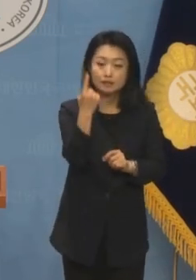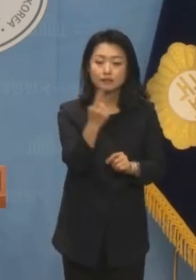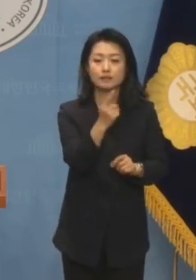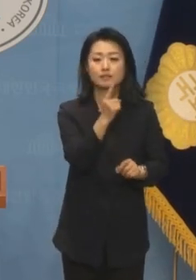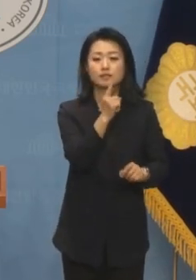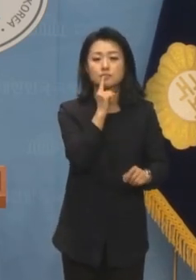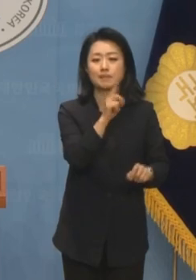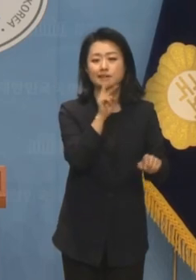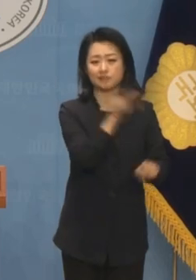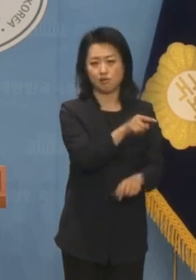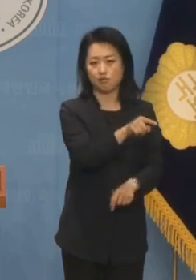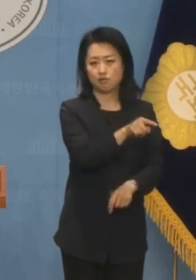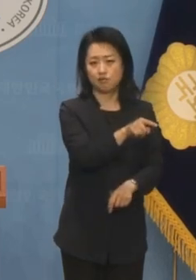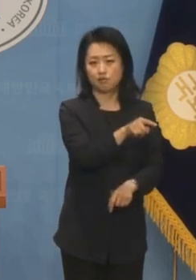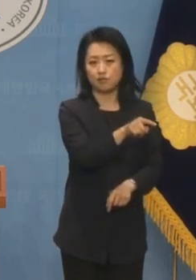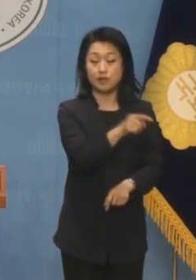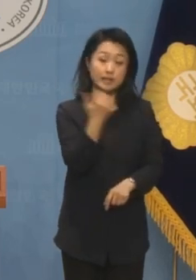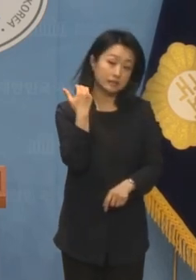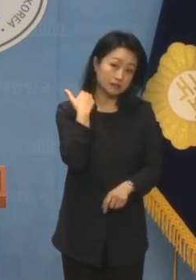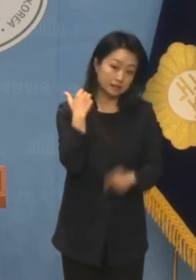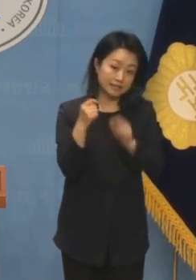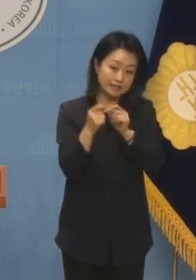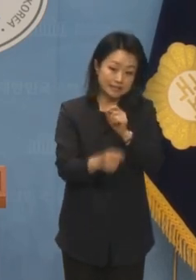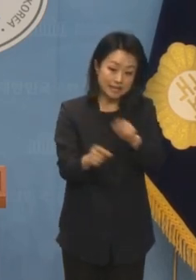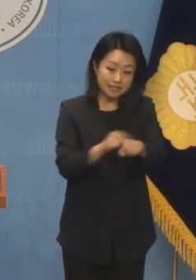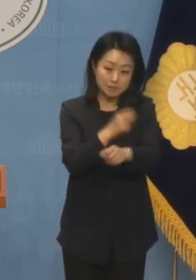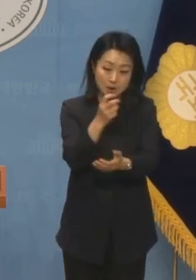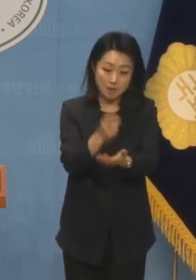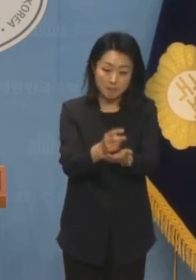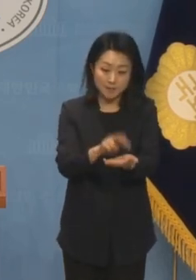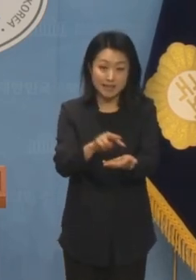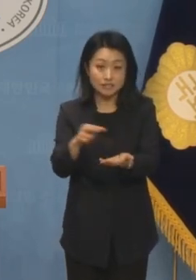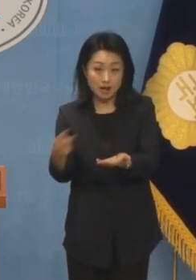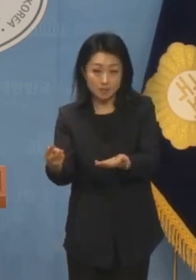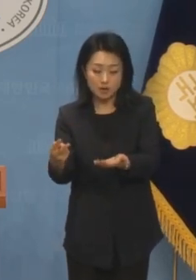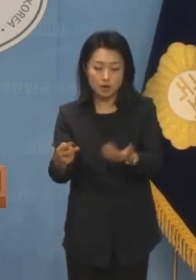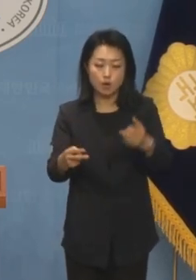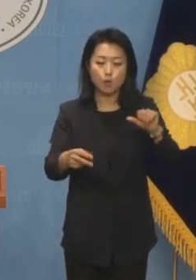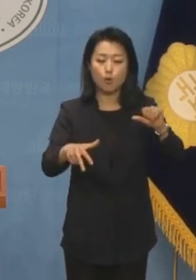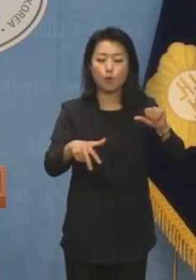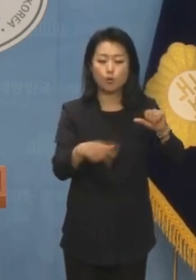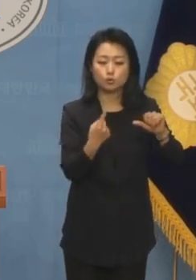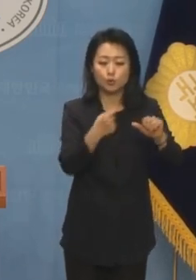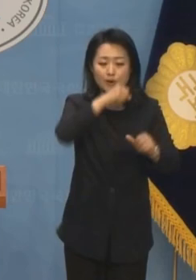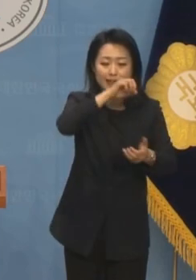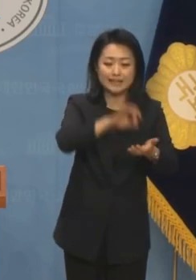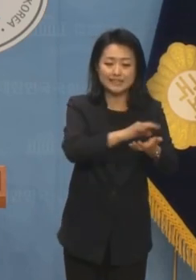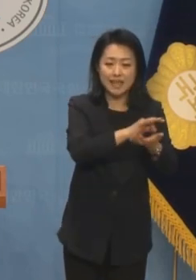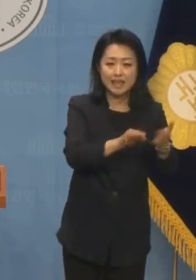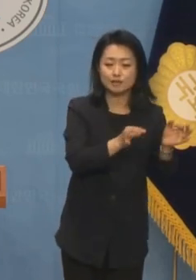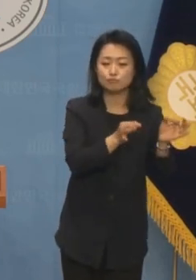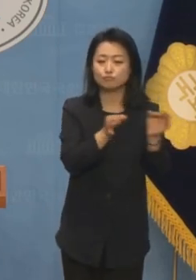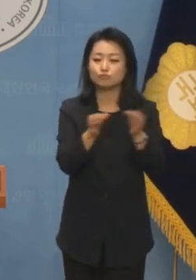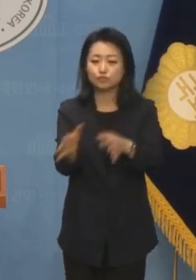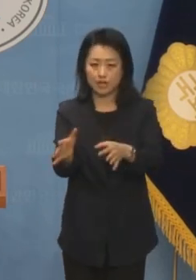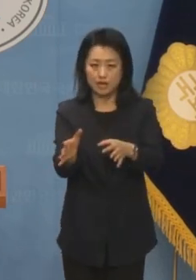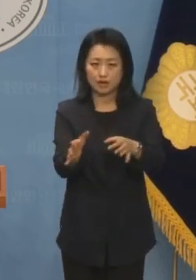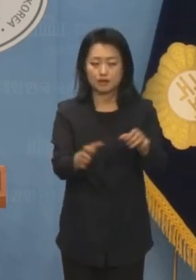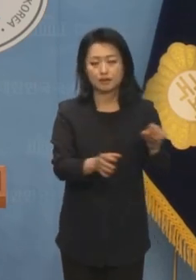아니라 전세 사기 특별법이 개정되면 5조 원의 세금이 투여된다고 호도하고